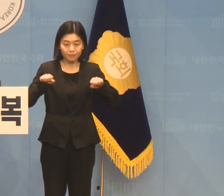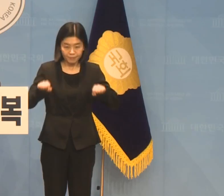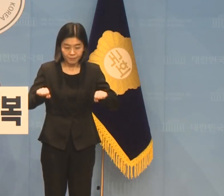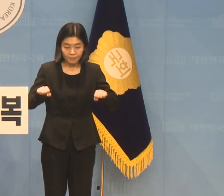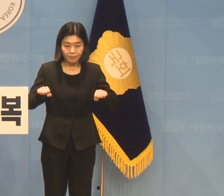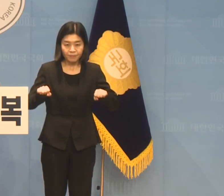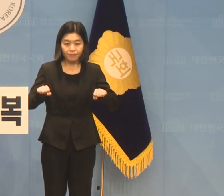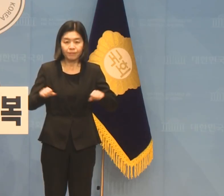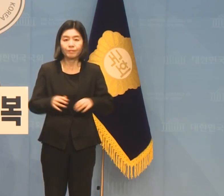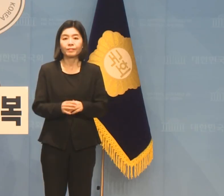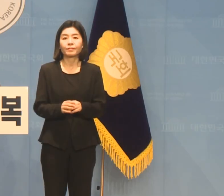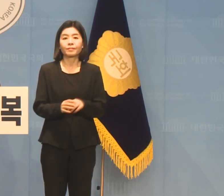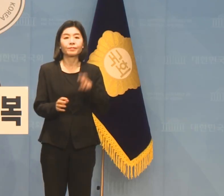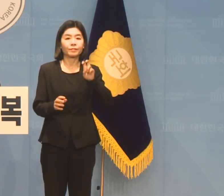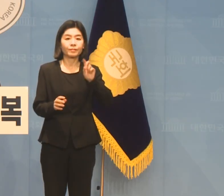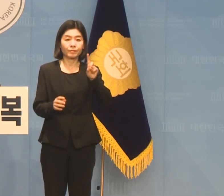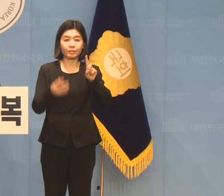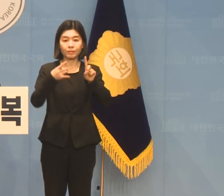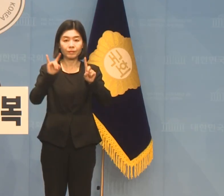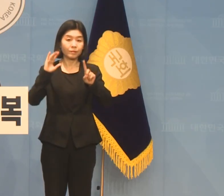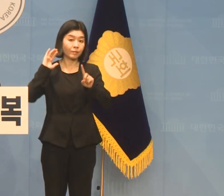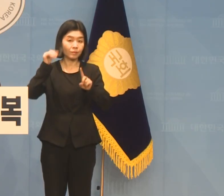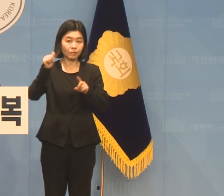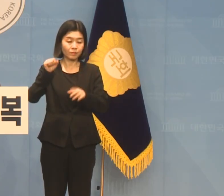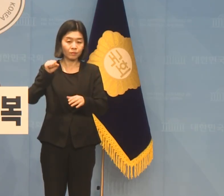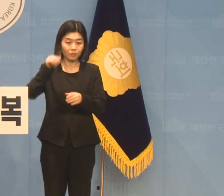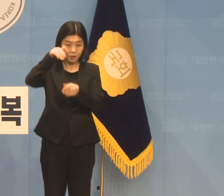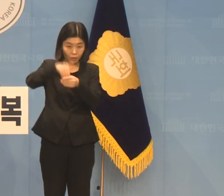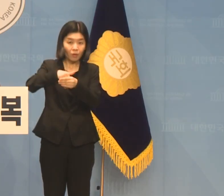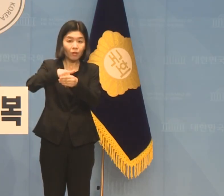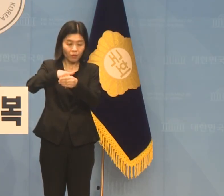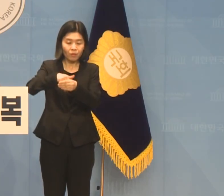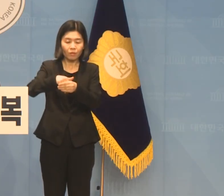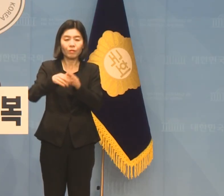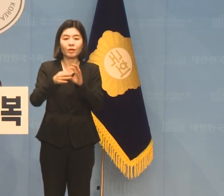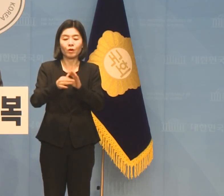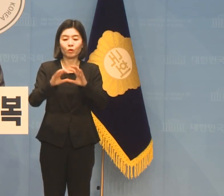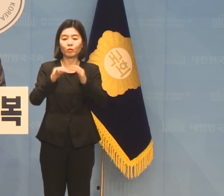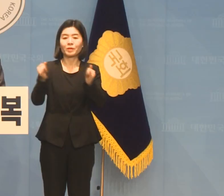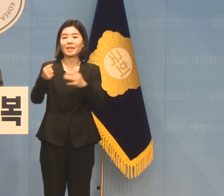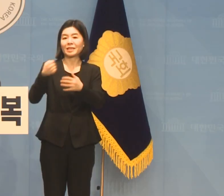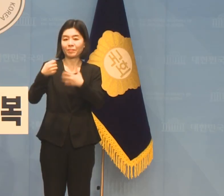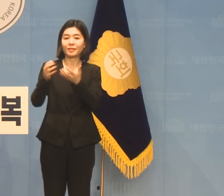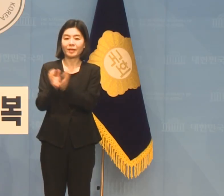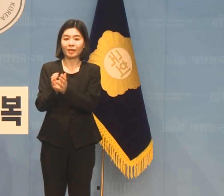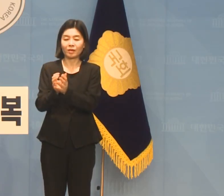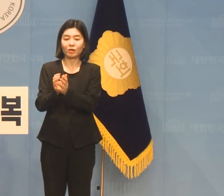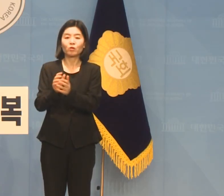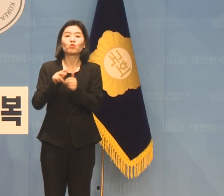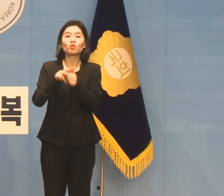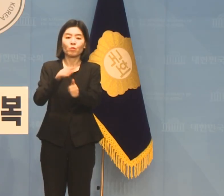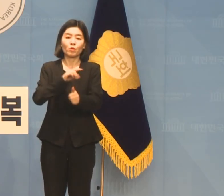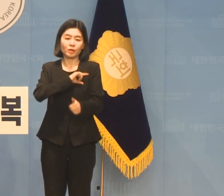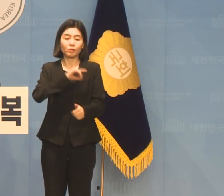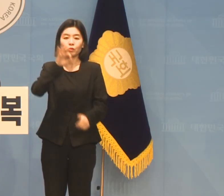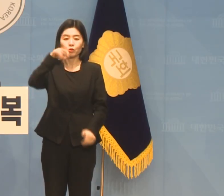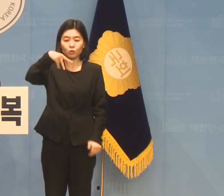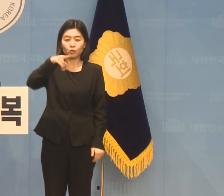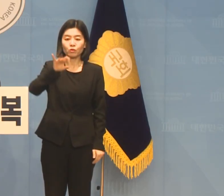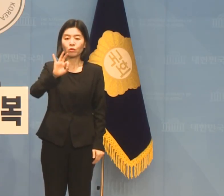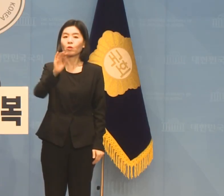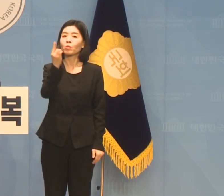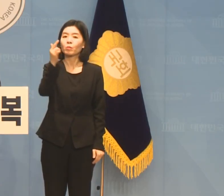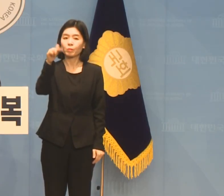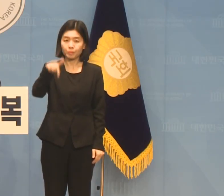안녕하십니까. 제21대 대통령 선거 국민의힘 경선 후보 유정복입니다. 저는 오늘